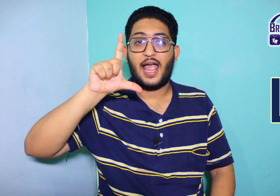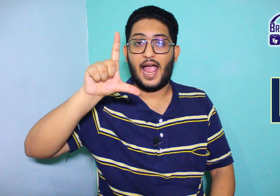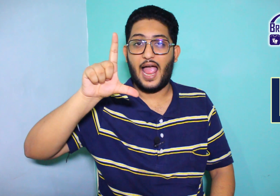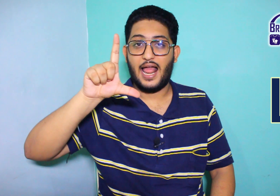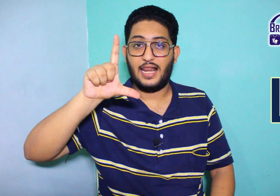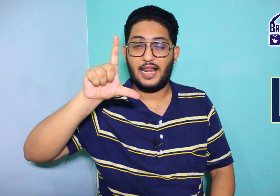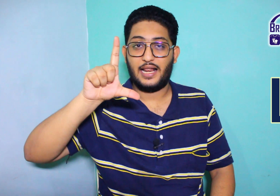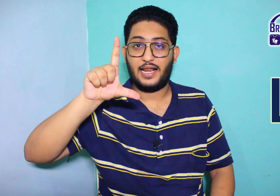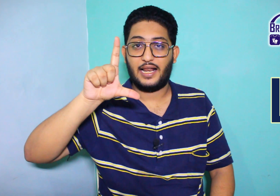एल